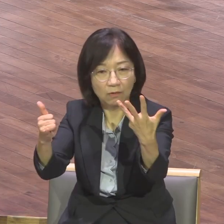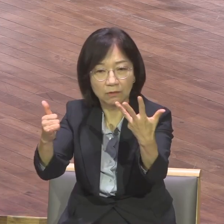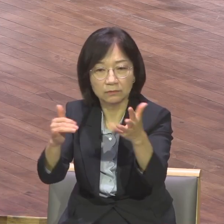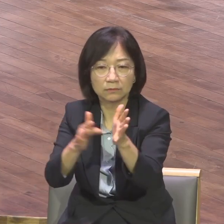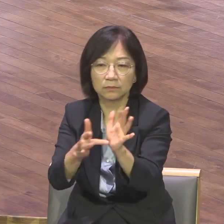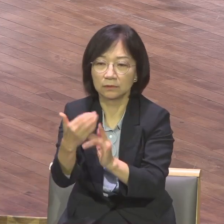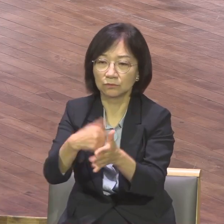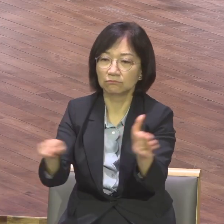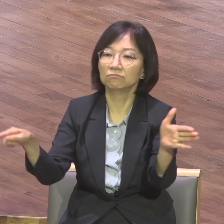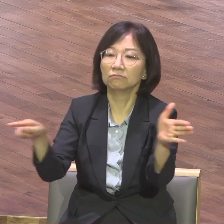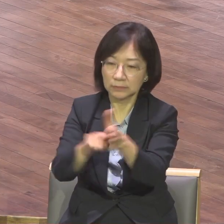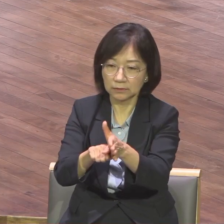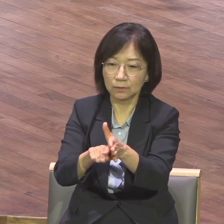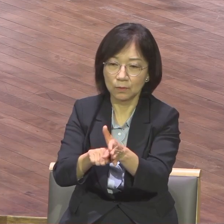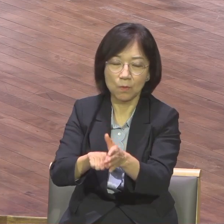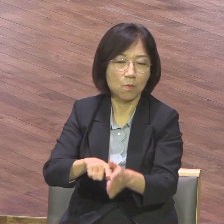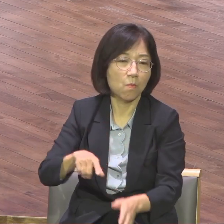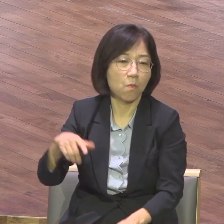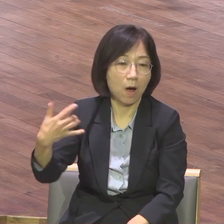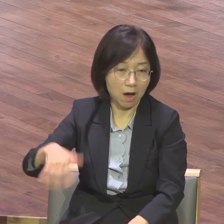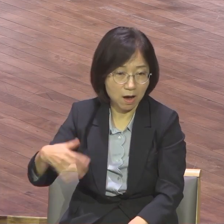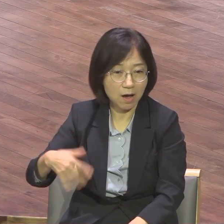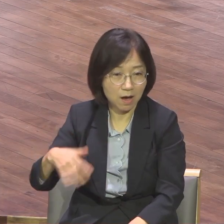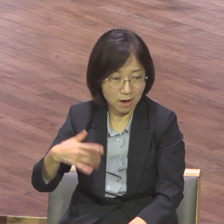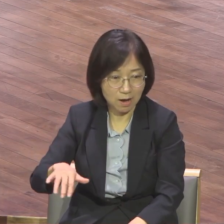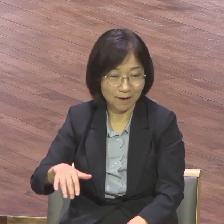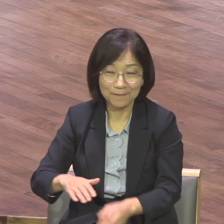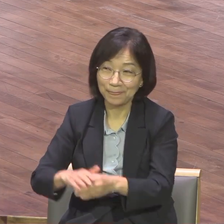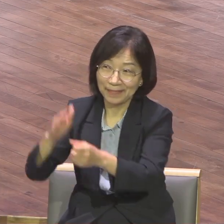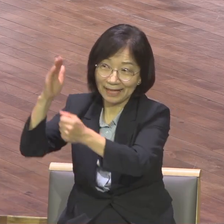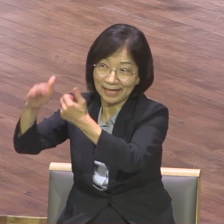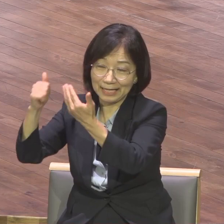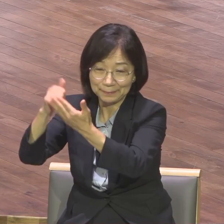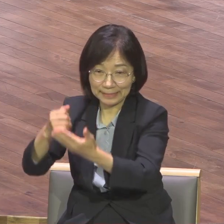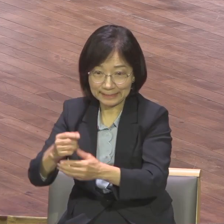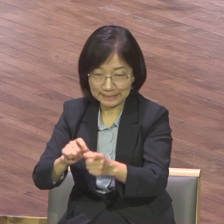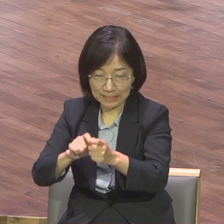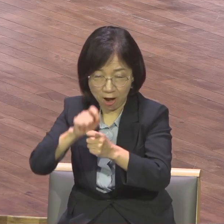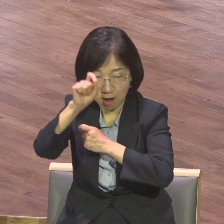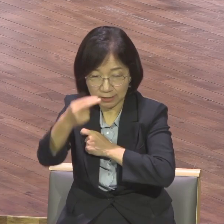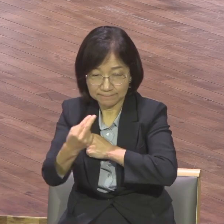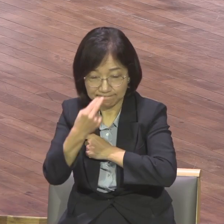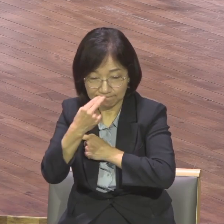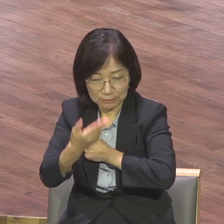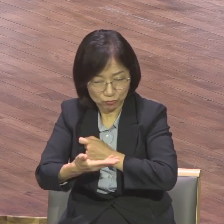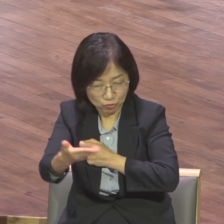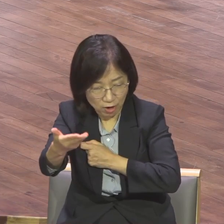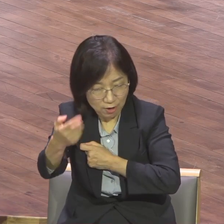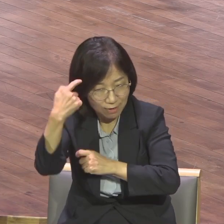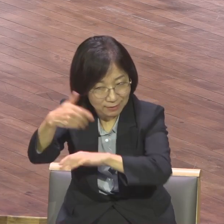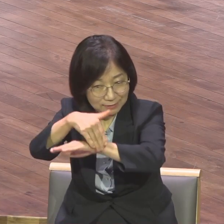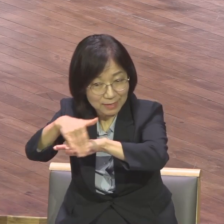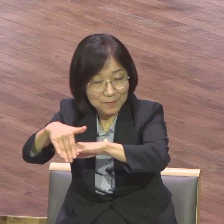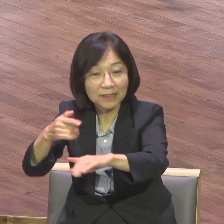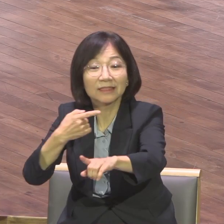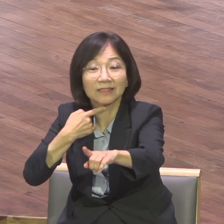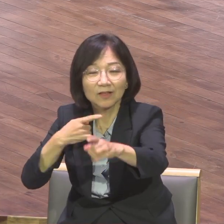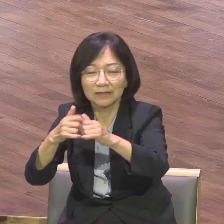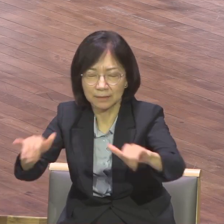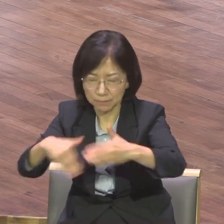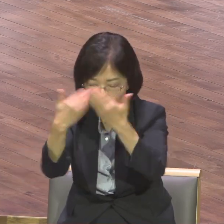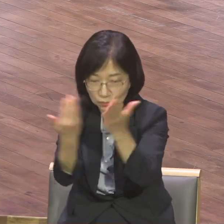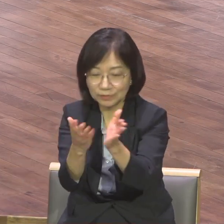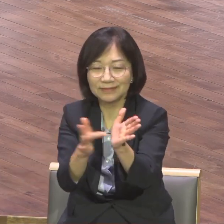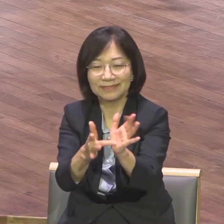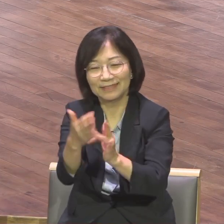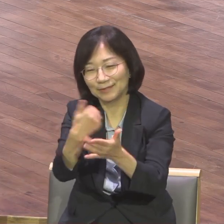역사. 영생 주기로 작정된 자는 믿더라. 이 말씀이 성취되는 현장에서 해외전도